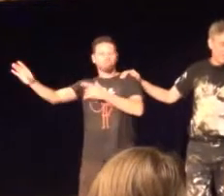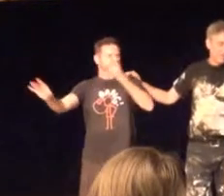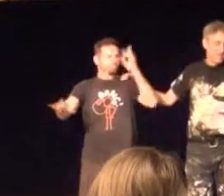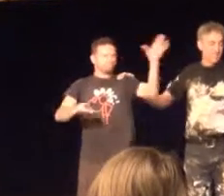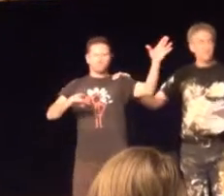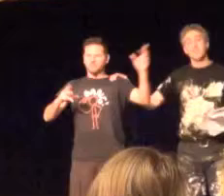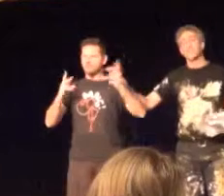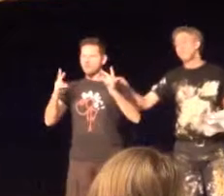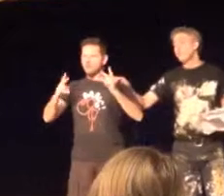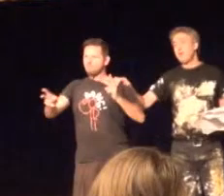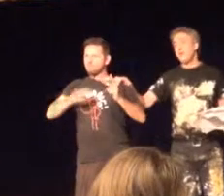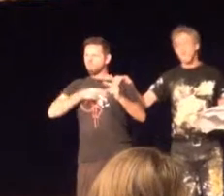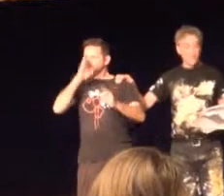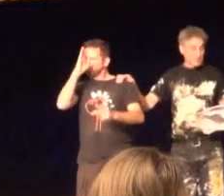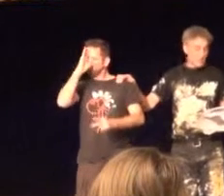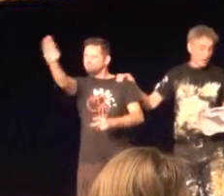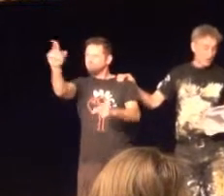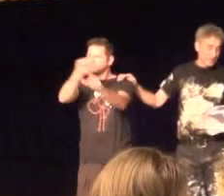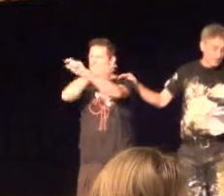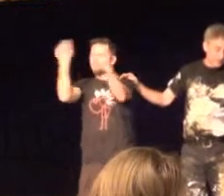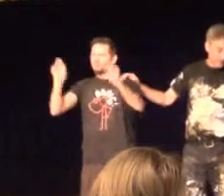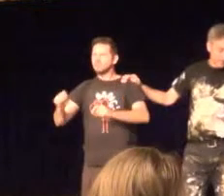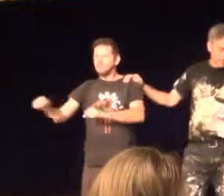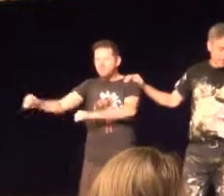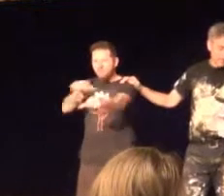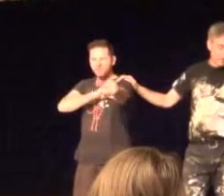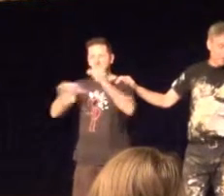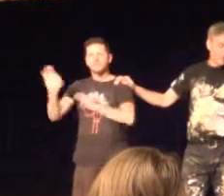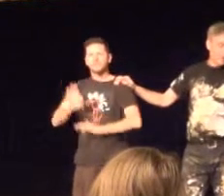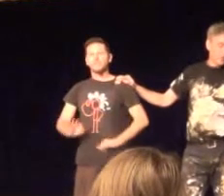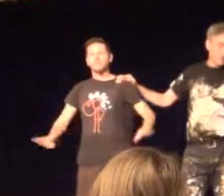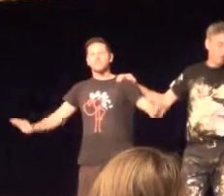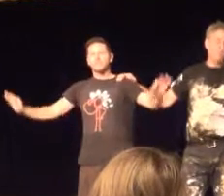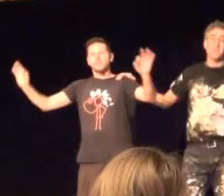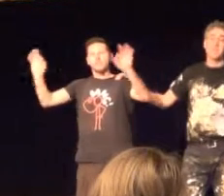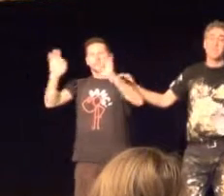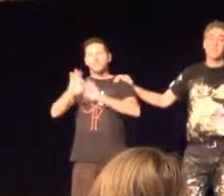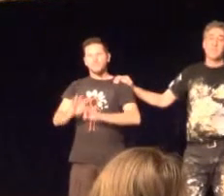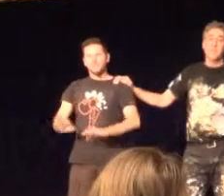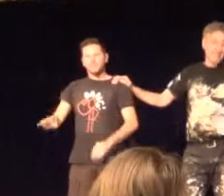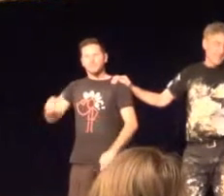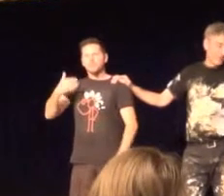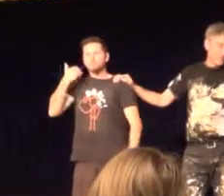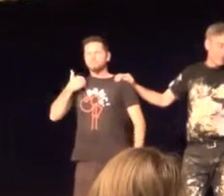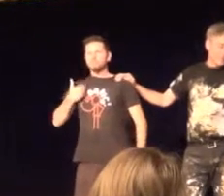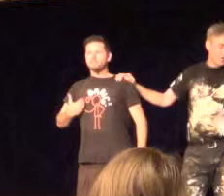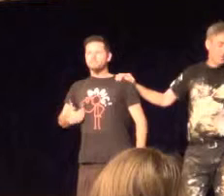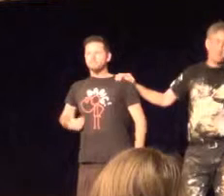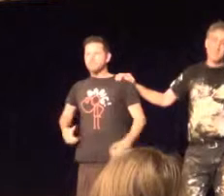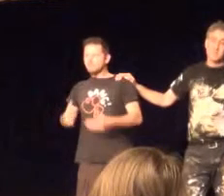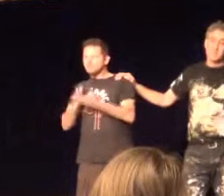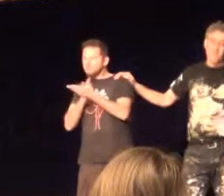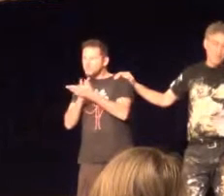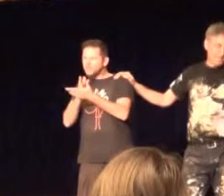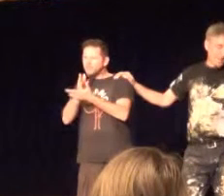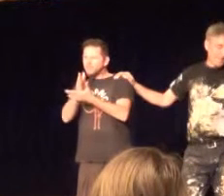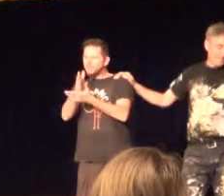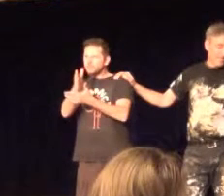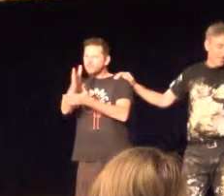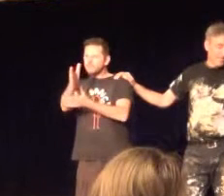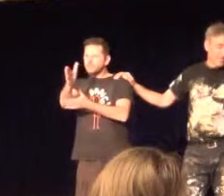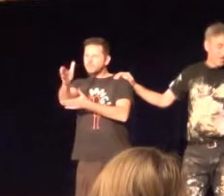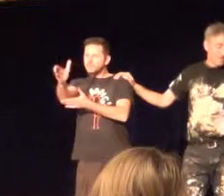valeurs. Je n'ai pas de revanche à prendre. Je veux juste suivre la tendance de